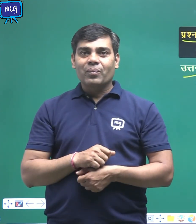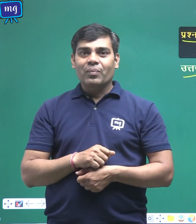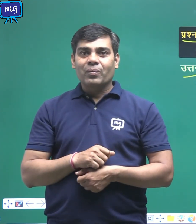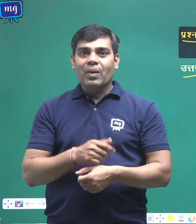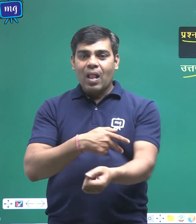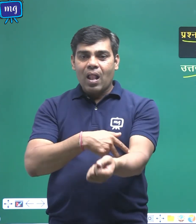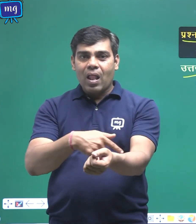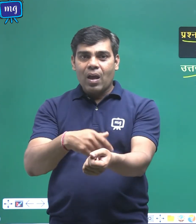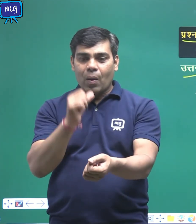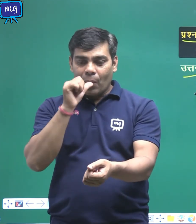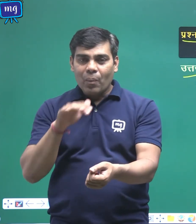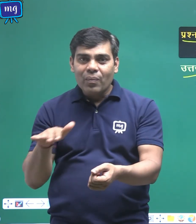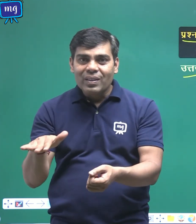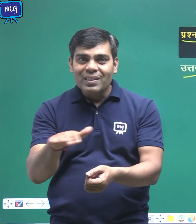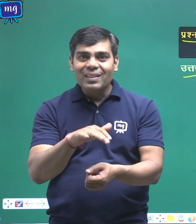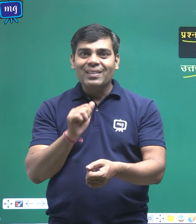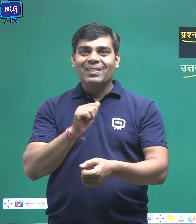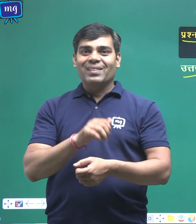फतेह सागर झील।